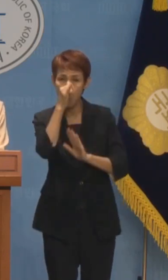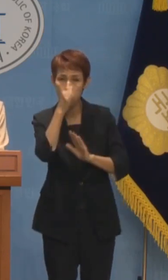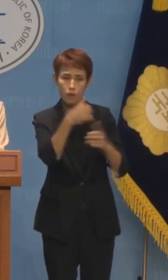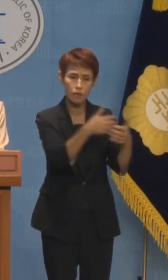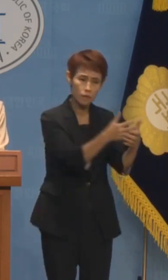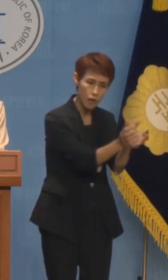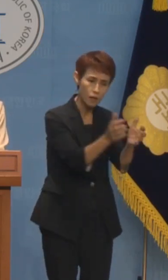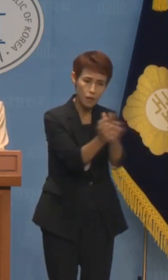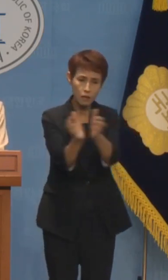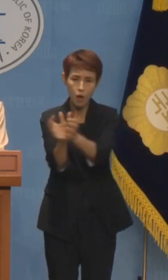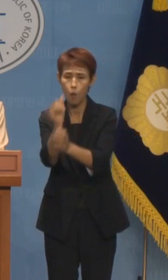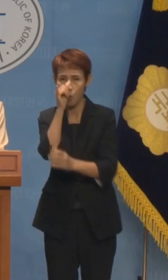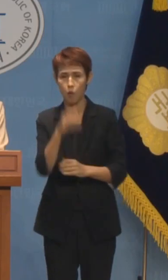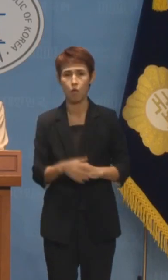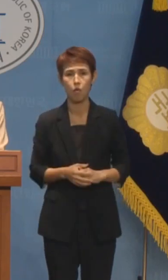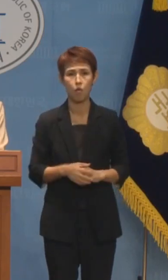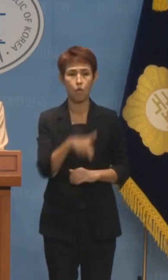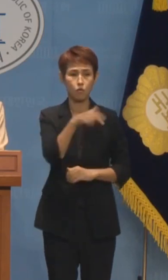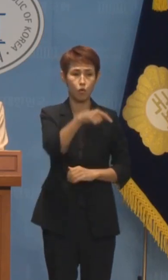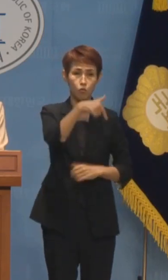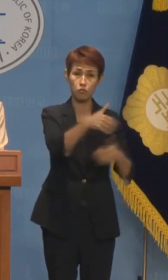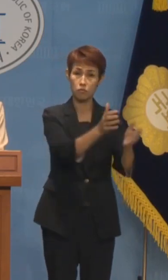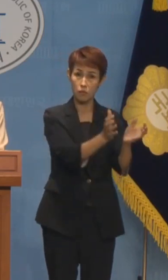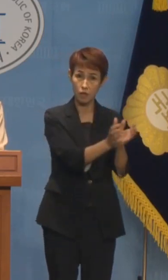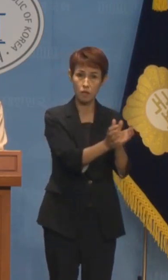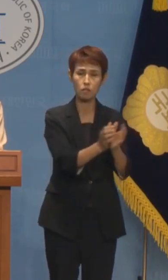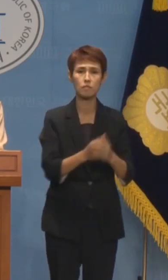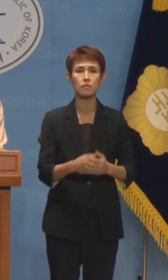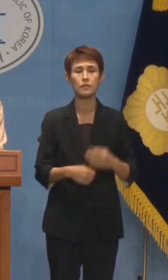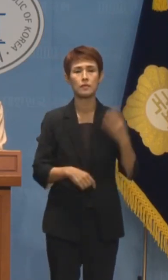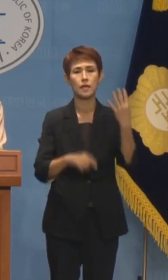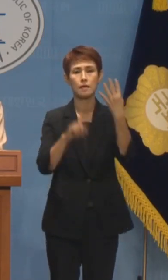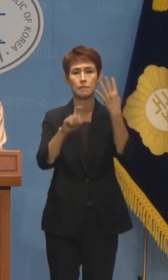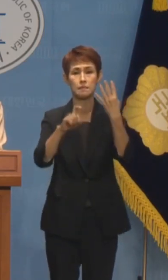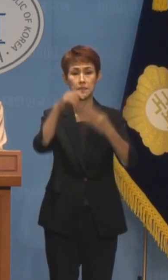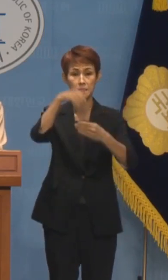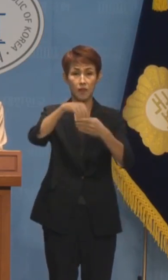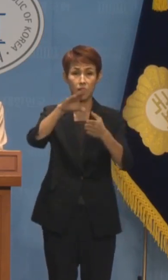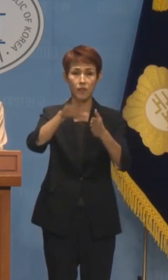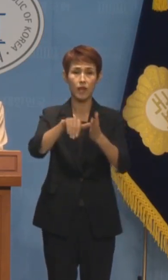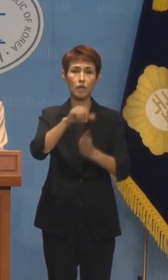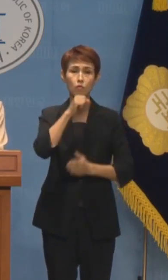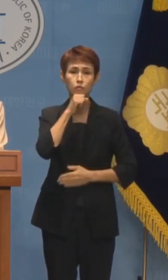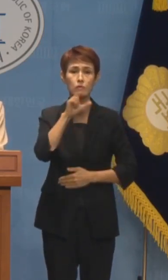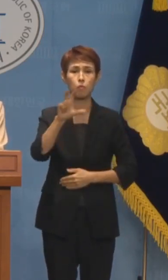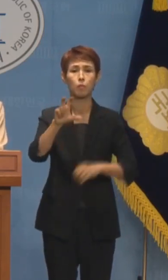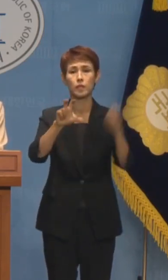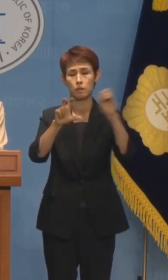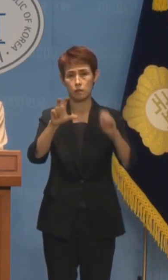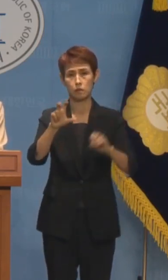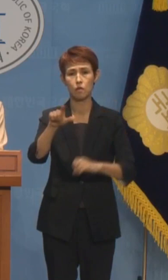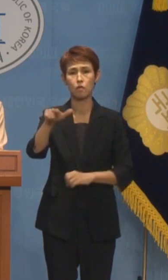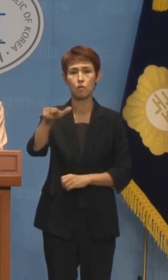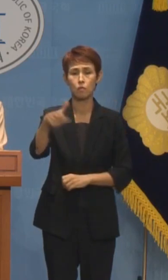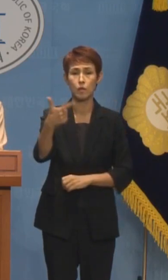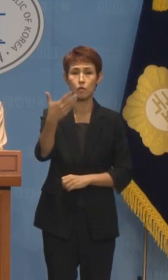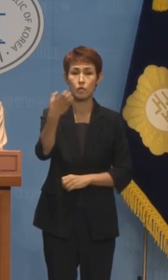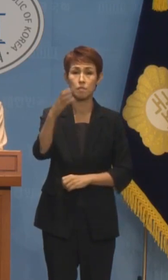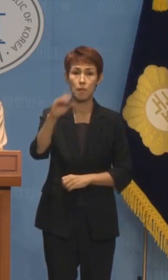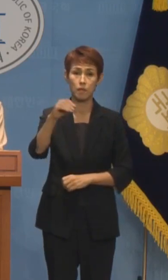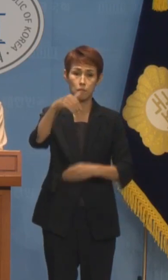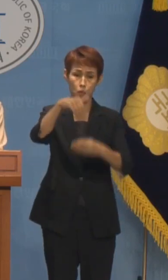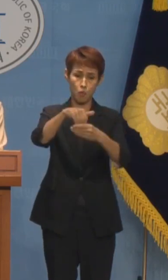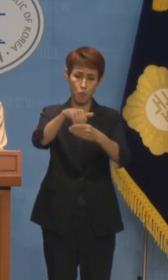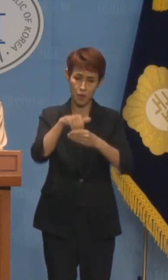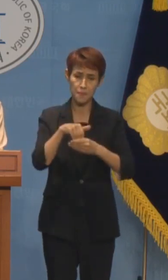있습니다 조극 혁신당 해도 지난 410 총선에서 25% 득표율로 690만 명 가까운 유권자의